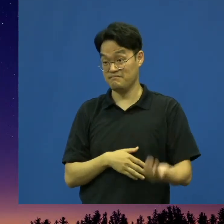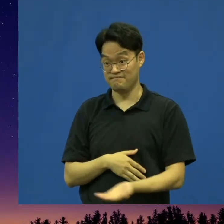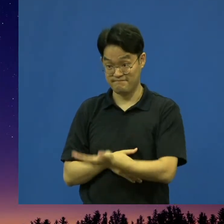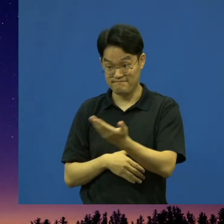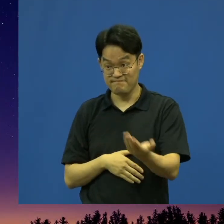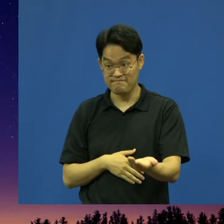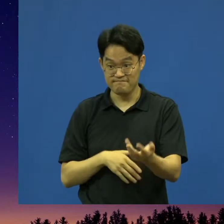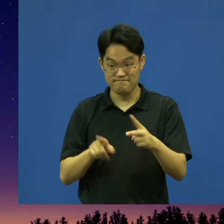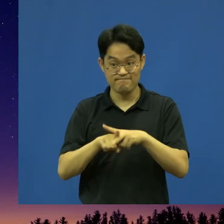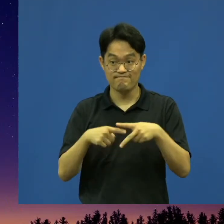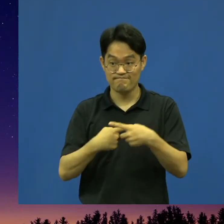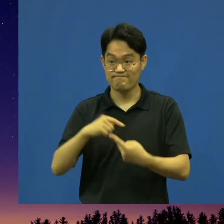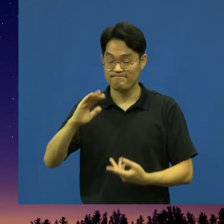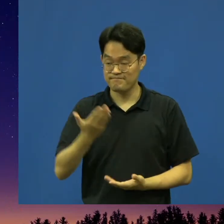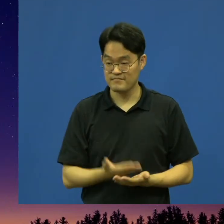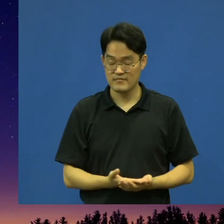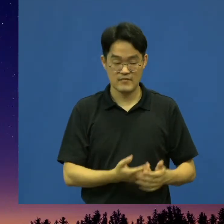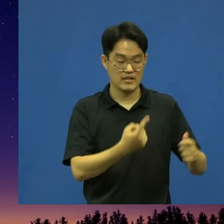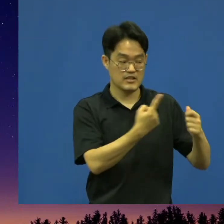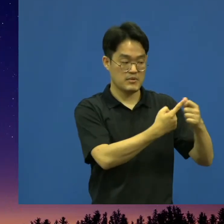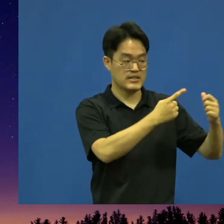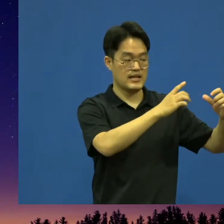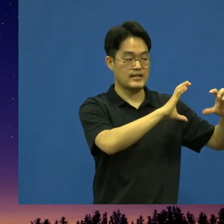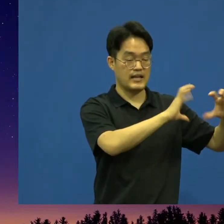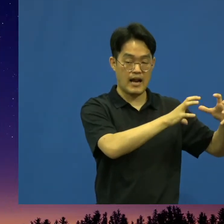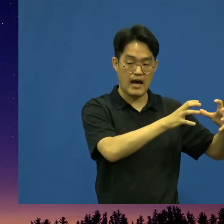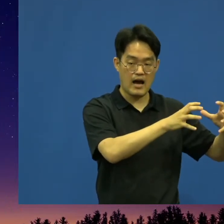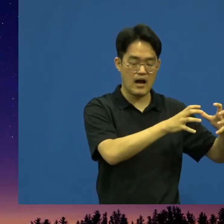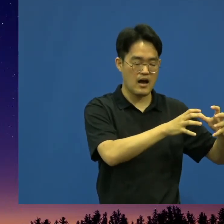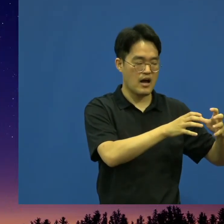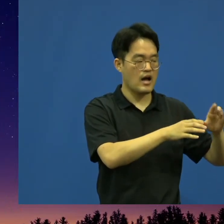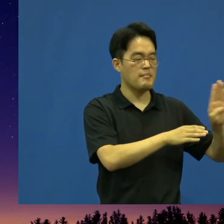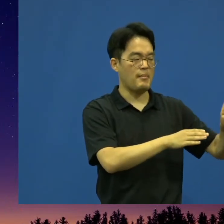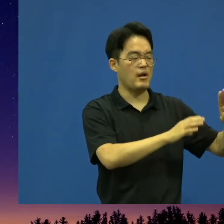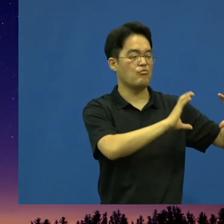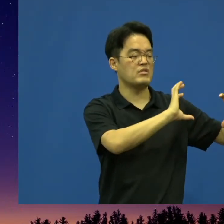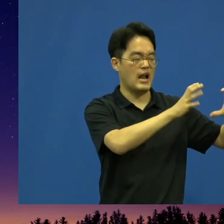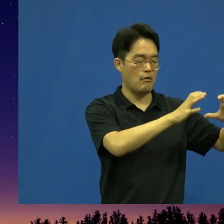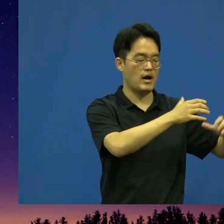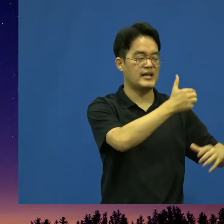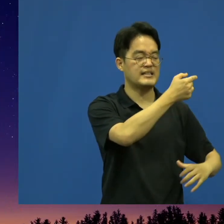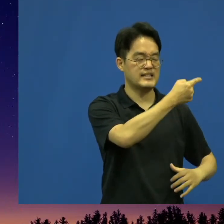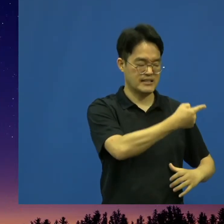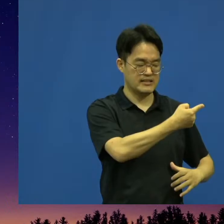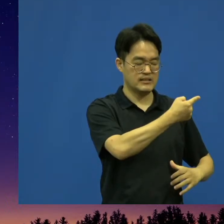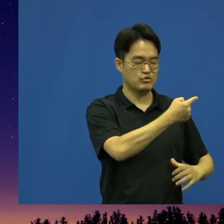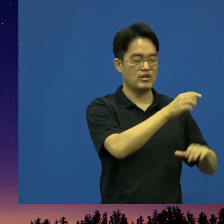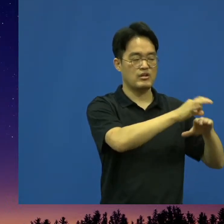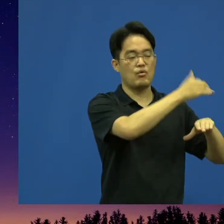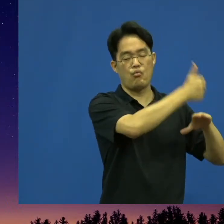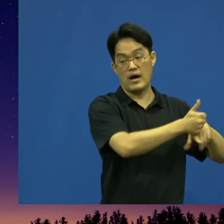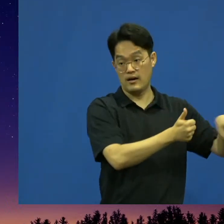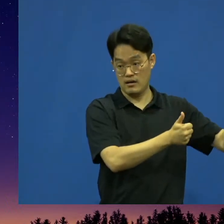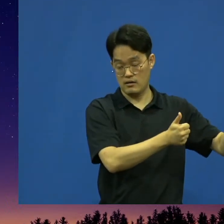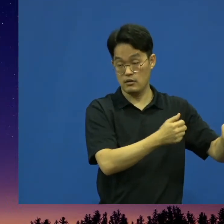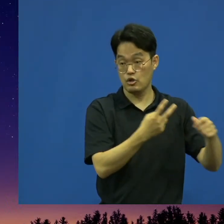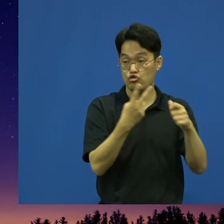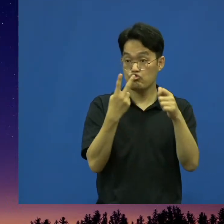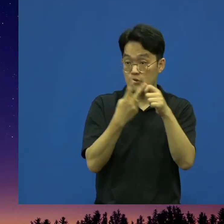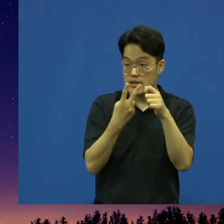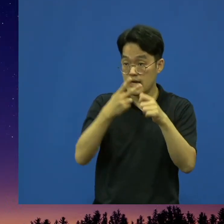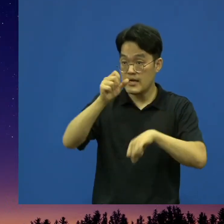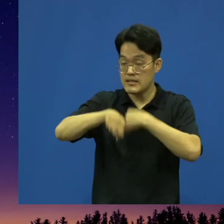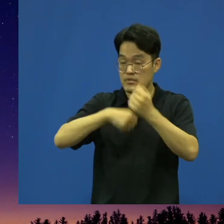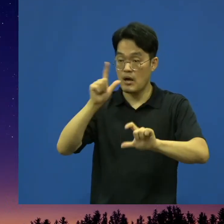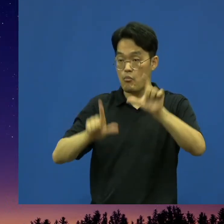거예요. 첫 번째 나라는 바벨론과 느부갓네살이죠. 그죠? 두 번째 짐승 한번 보십시오.